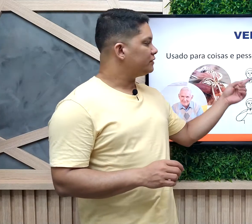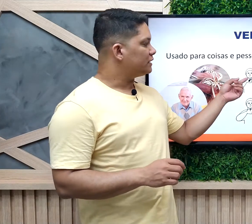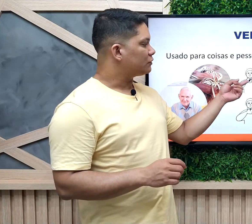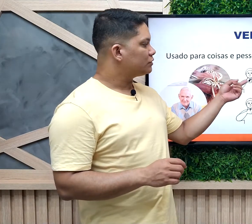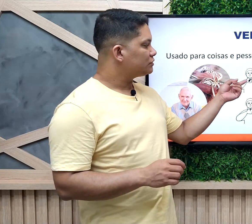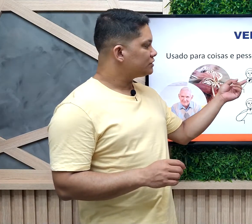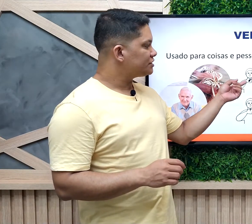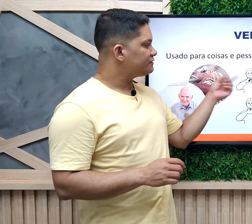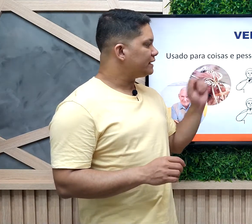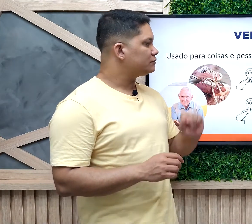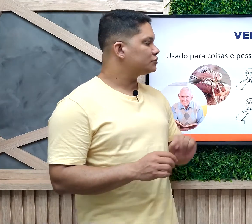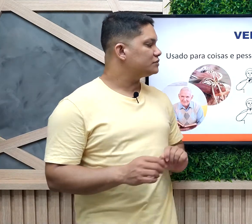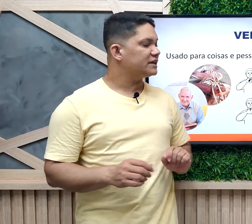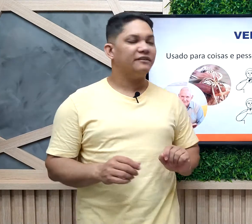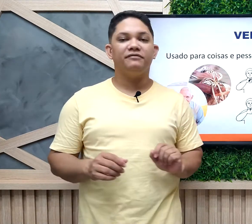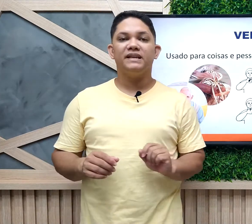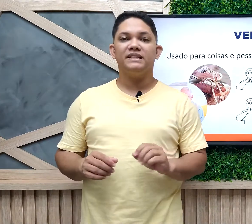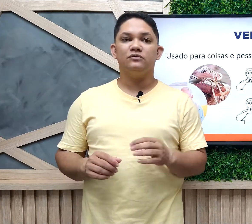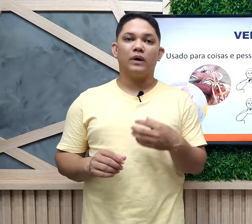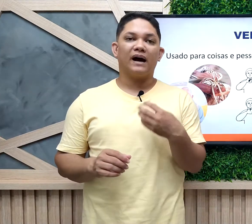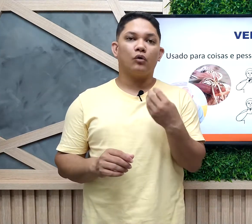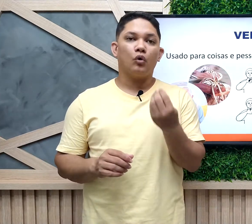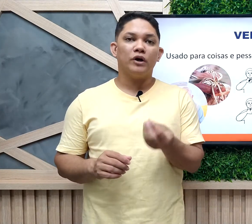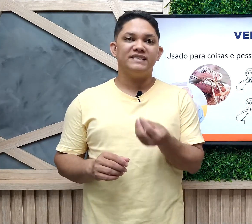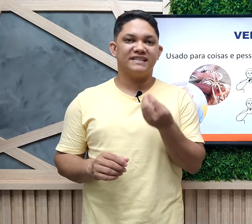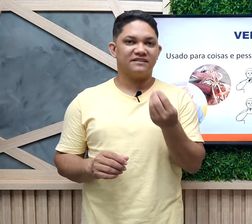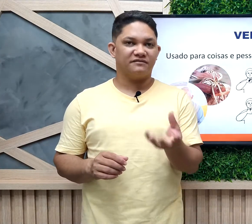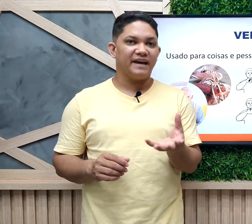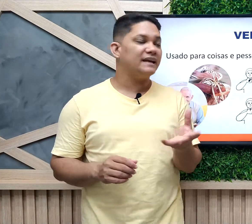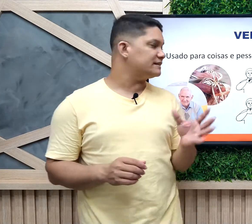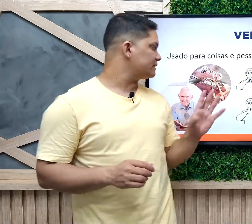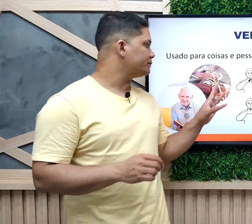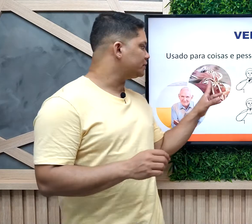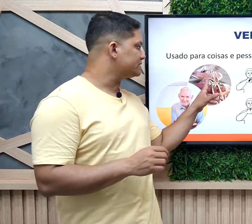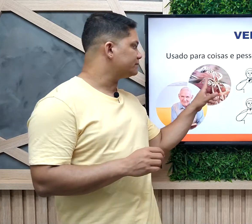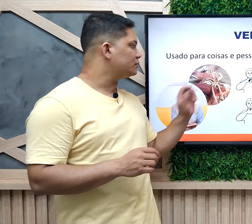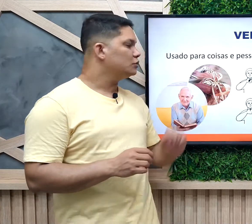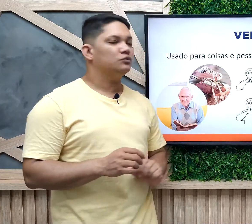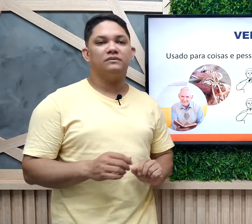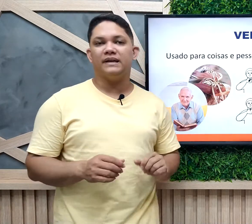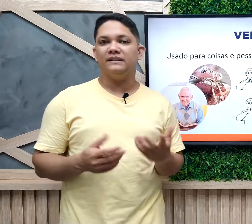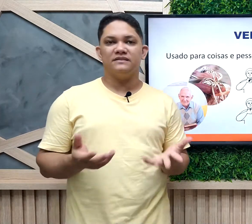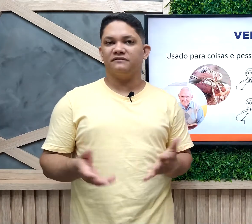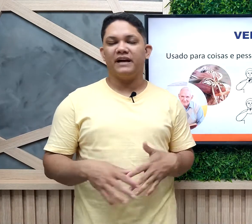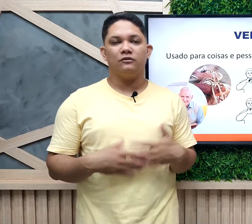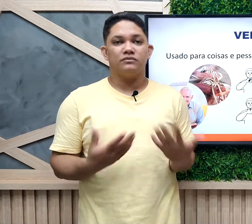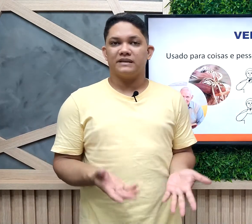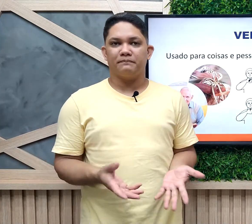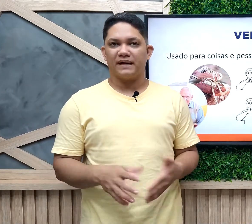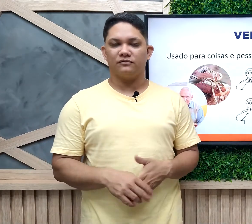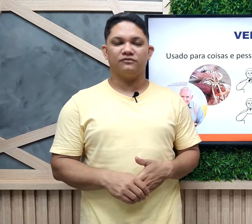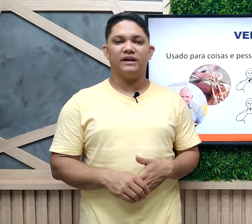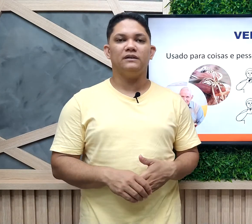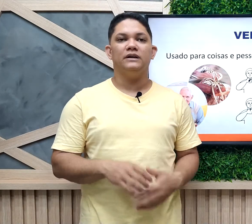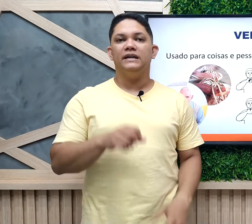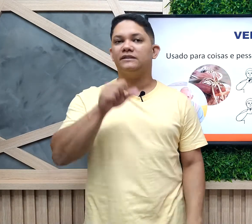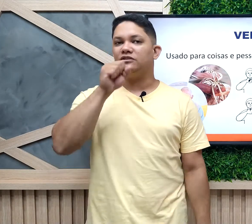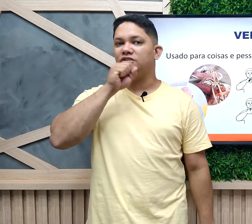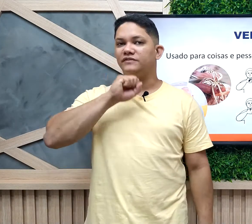Capovilla, quando nós estivermos nos referindo a coisas velhas, aqui por exemplo, um tênis velho, um sapato velho, então a gente faz